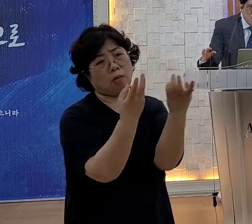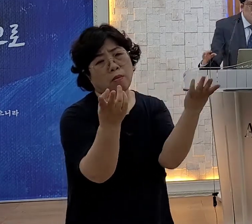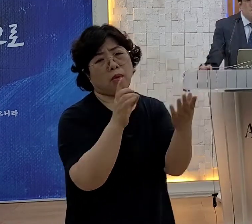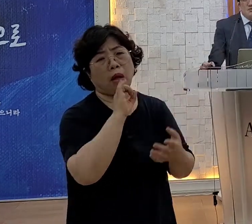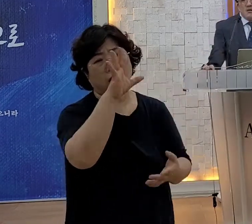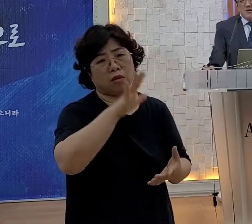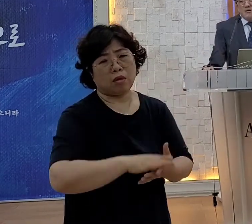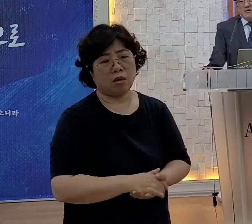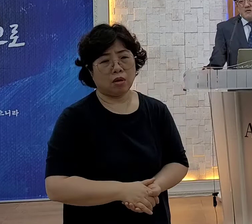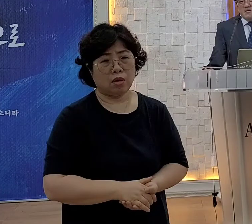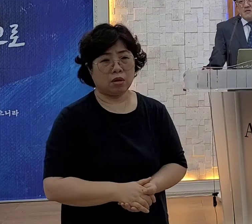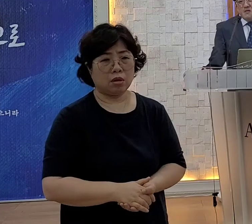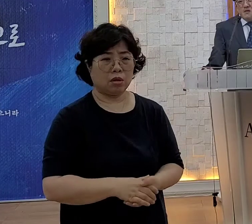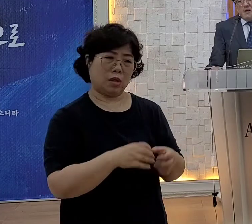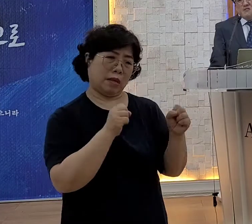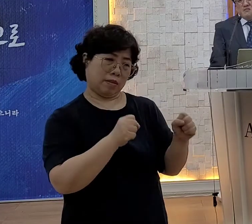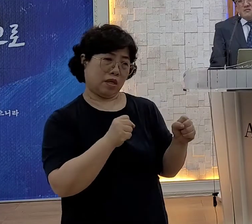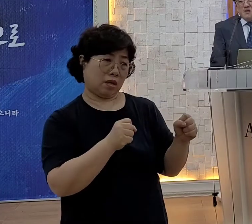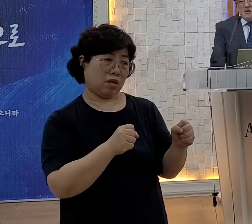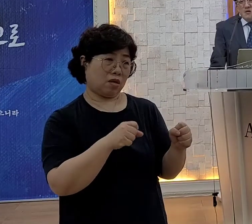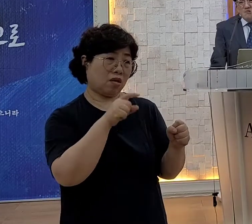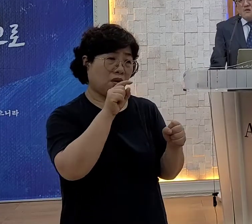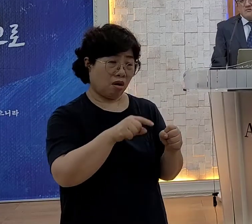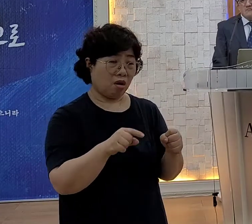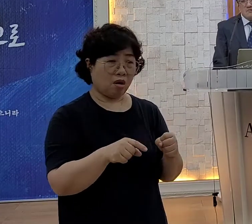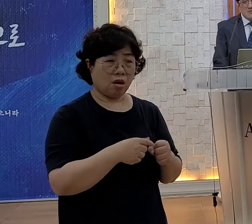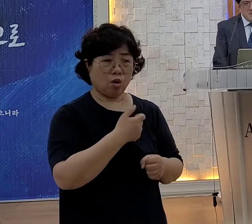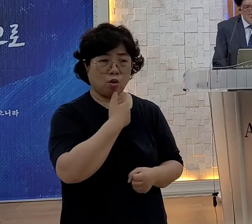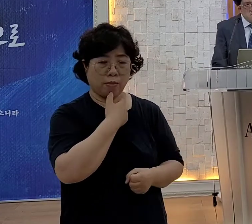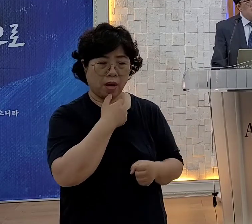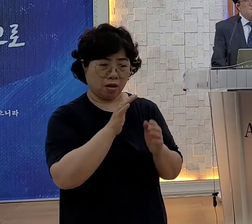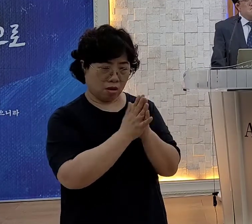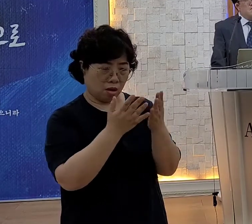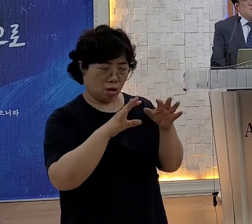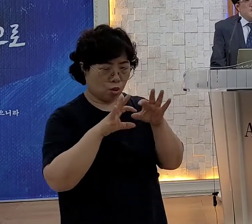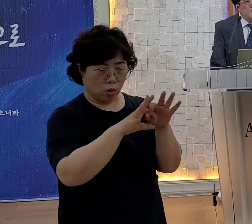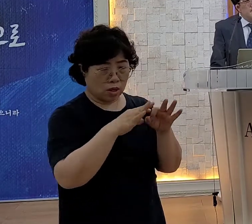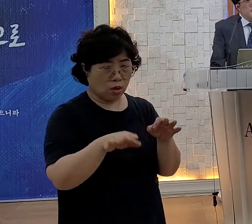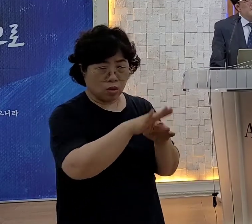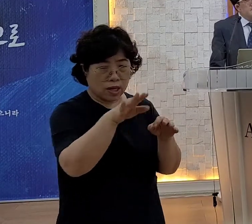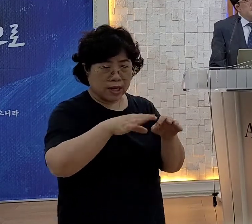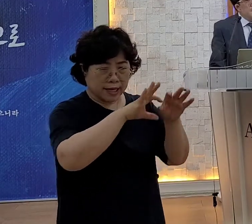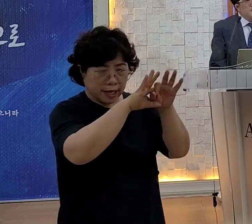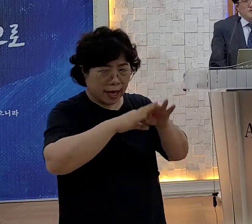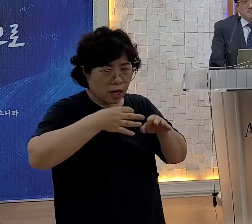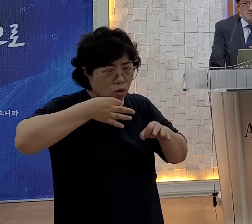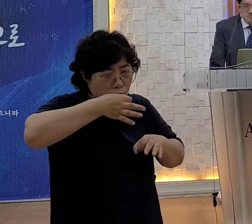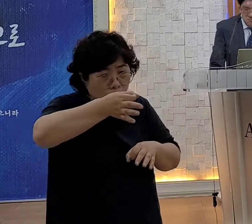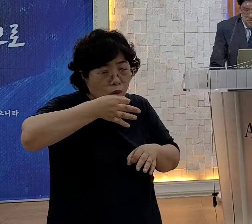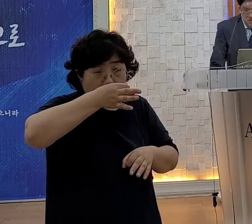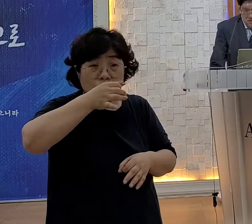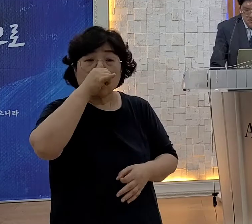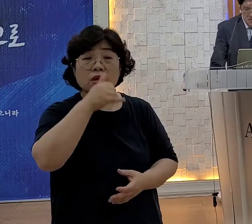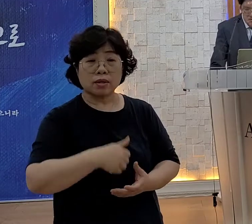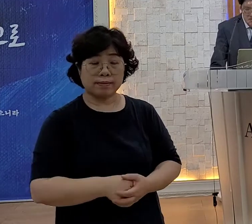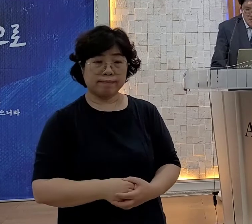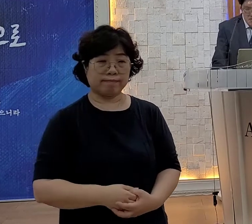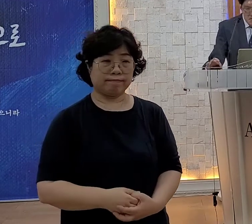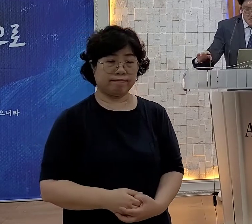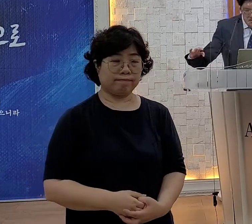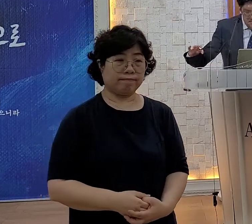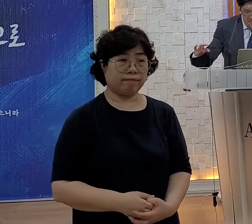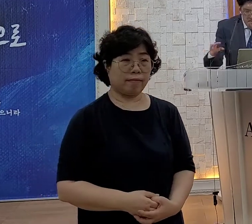이게 우리의 존재다. 라는 것을 이 로마서를 통해서 계속 우리에게 내 진단을 보여주고 있다는